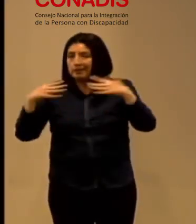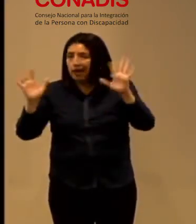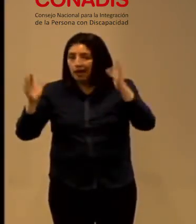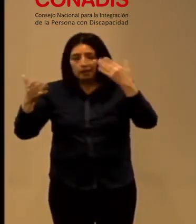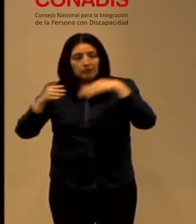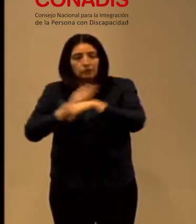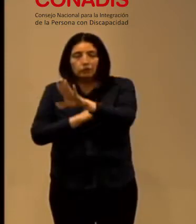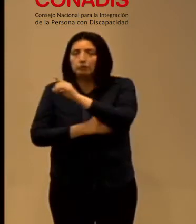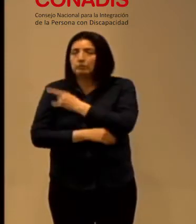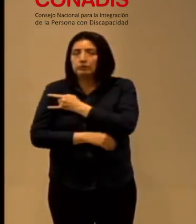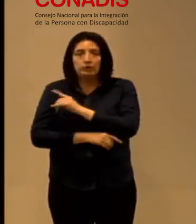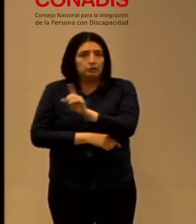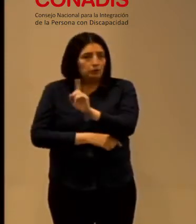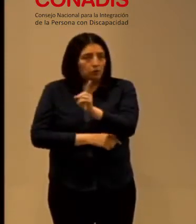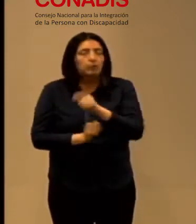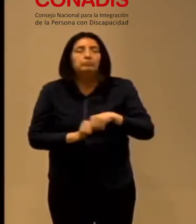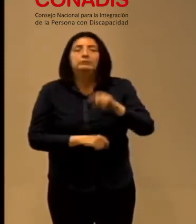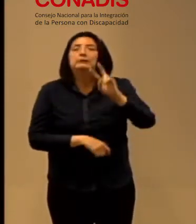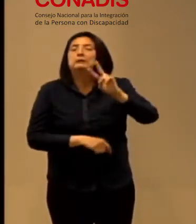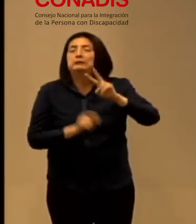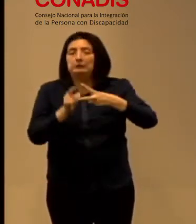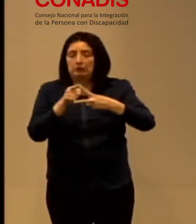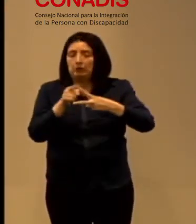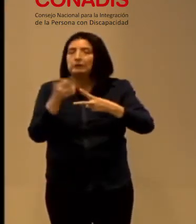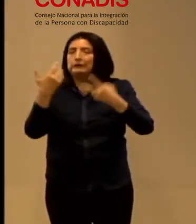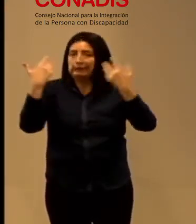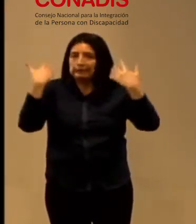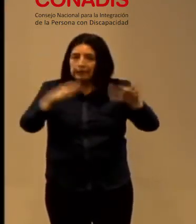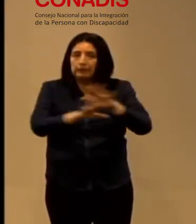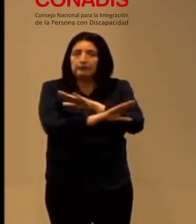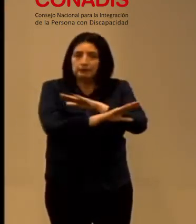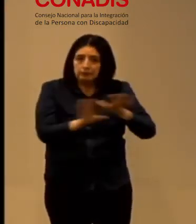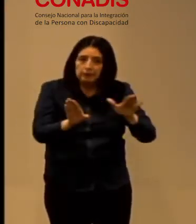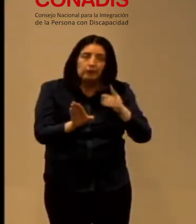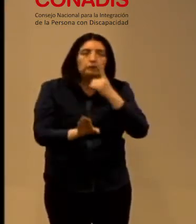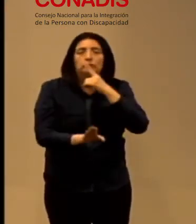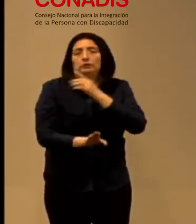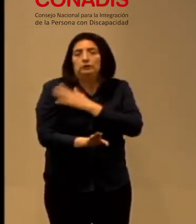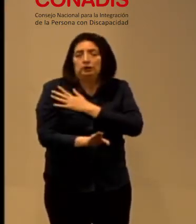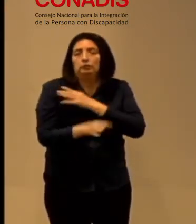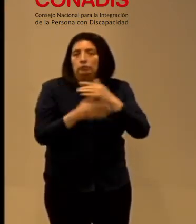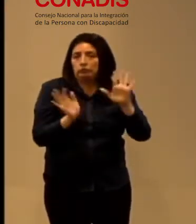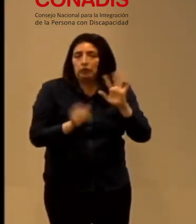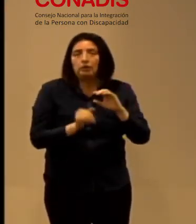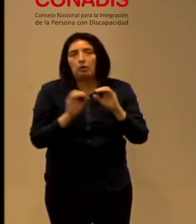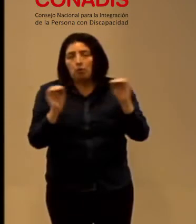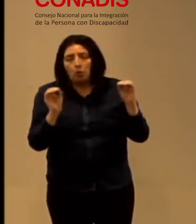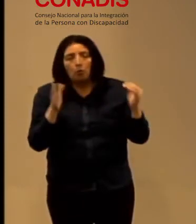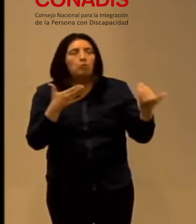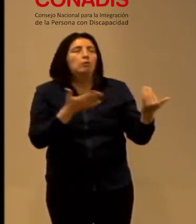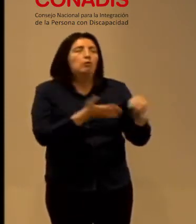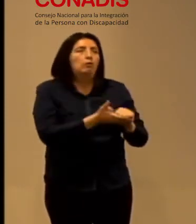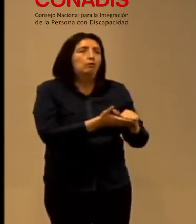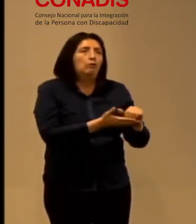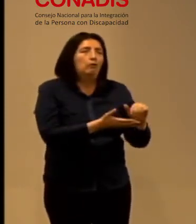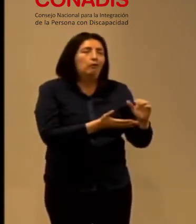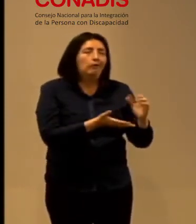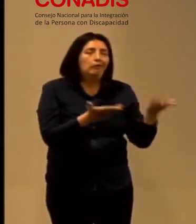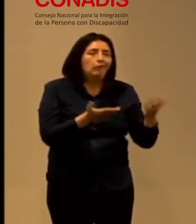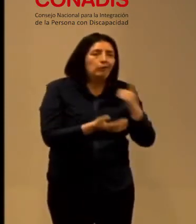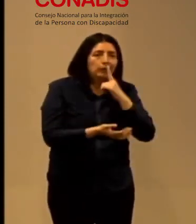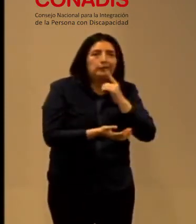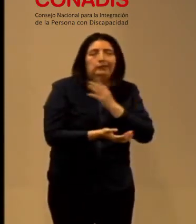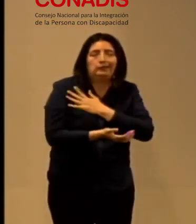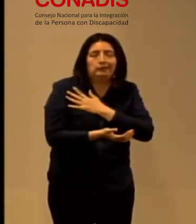a una universidad, pero sí se requiere que hayan egresado de educación secundaria o equivalente, o que se encuentren en quinto